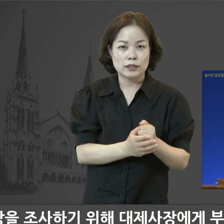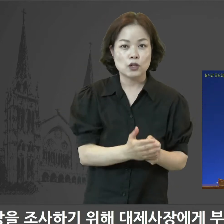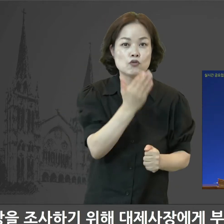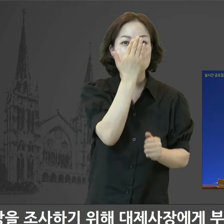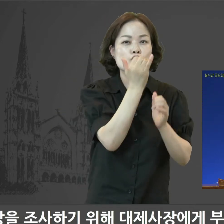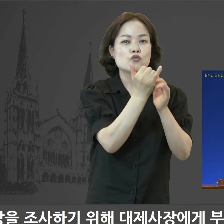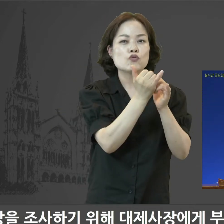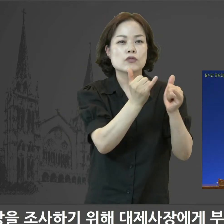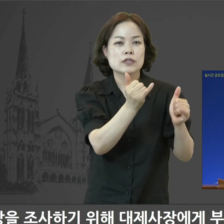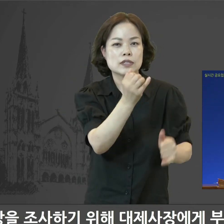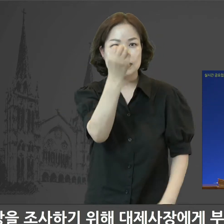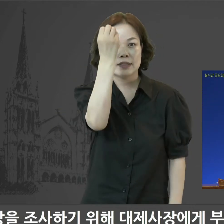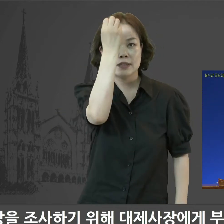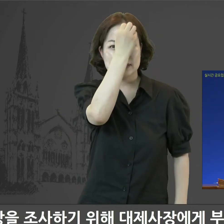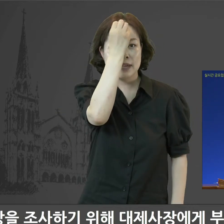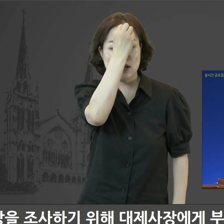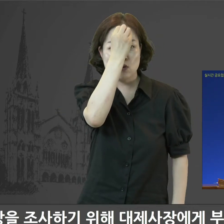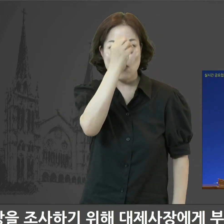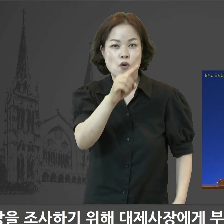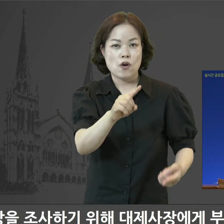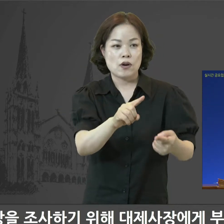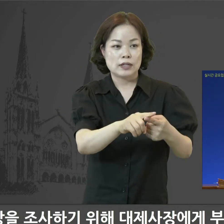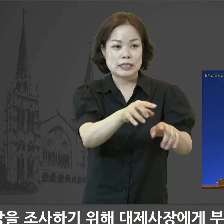유대인들의 최고 의결